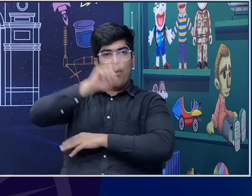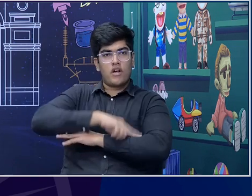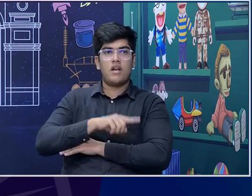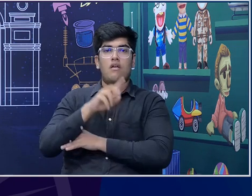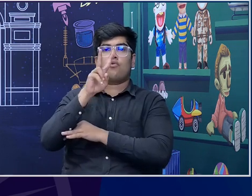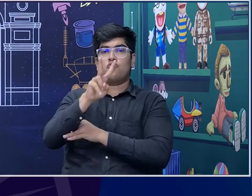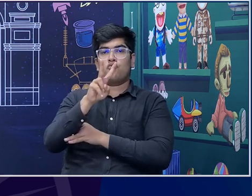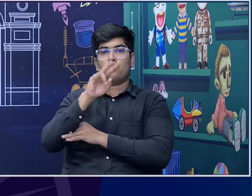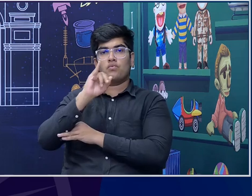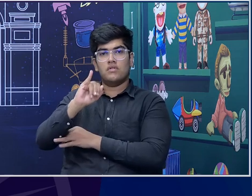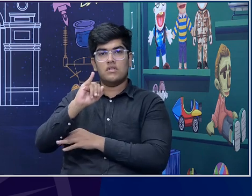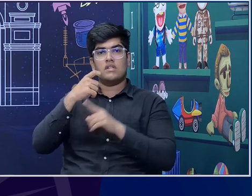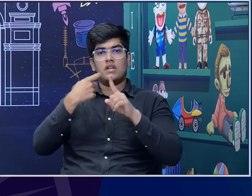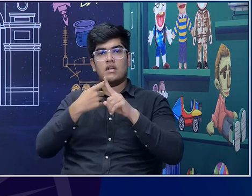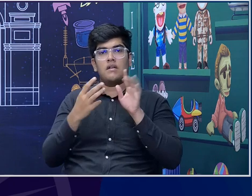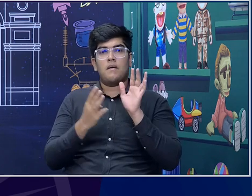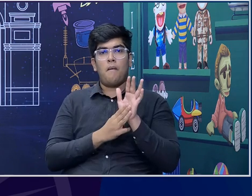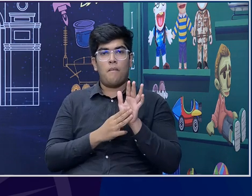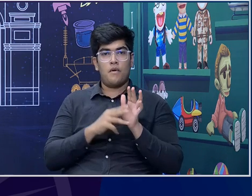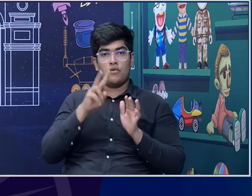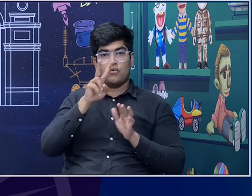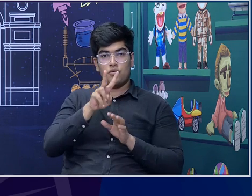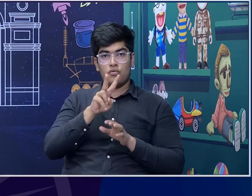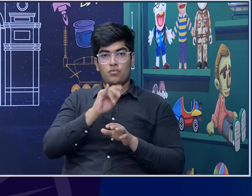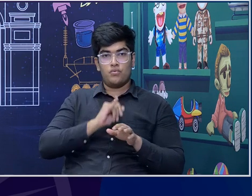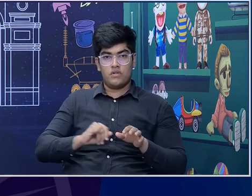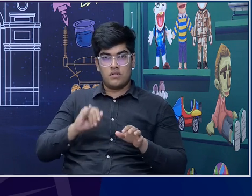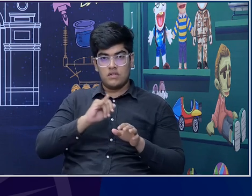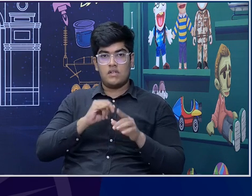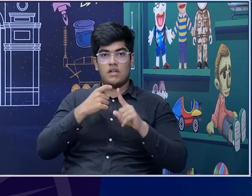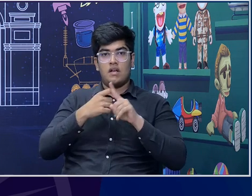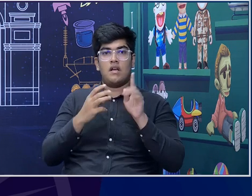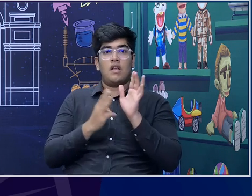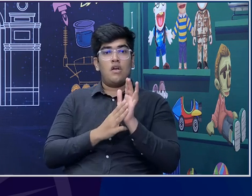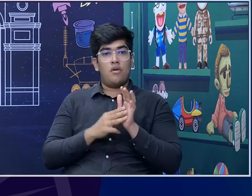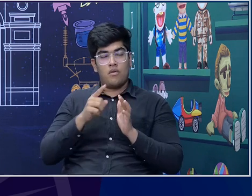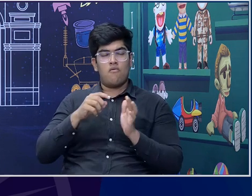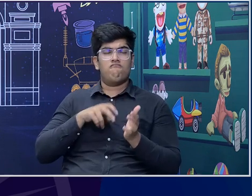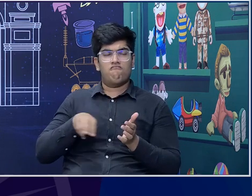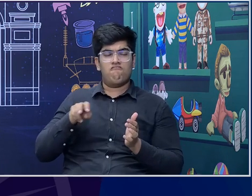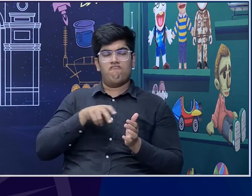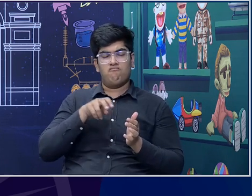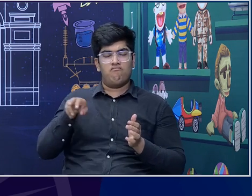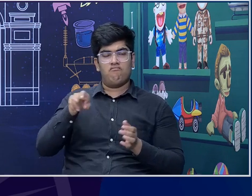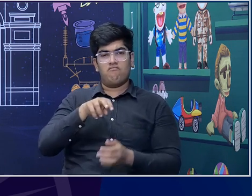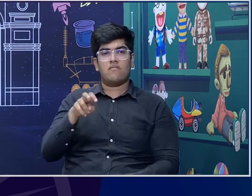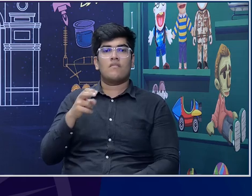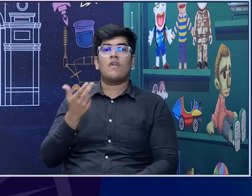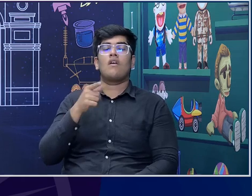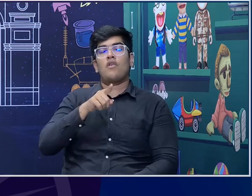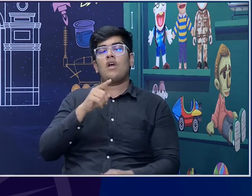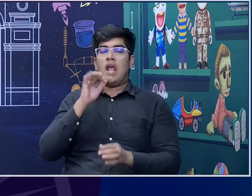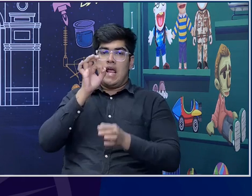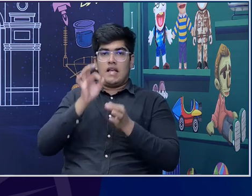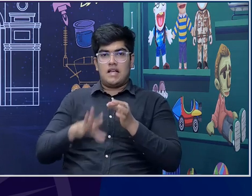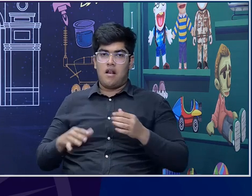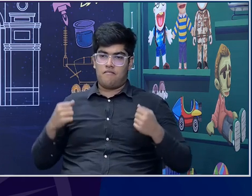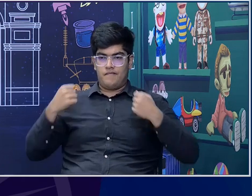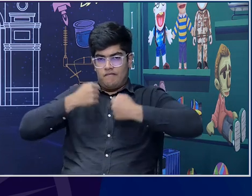था, और ठांड आप में आपको बचाने के लिए ग उन्हें गरम कपड़े तो पहन नहीं है